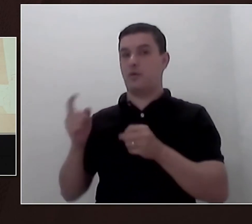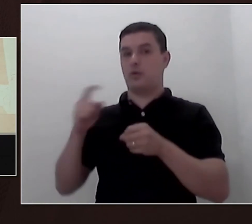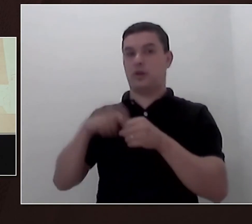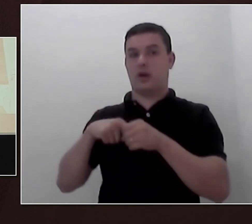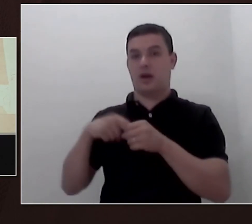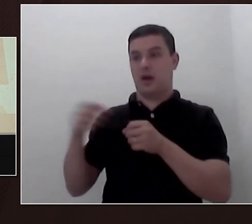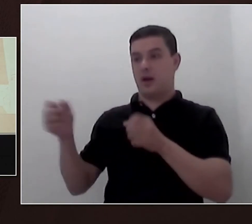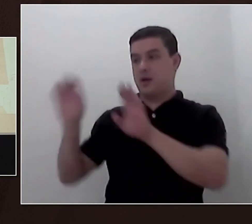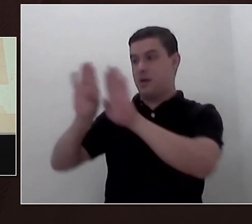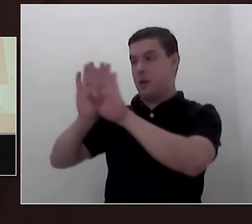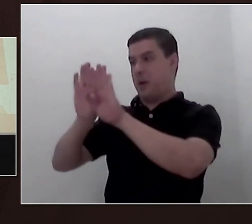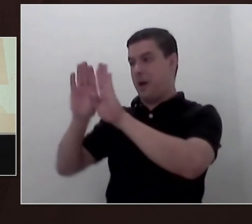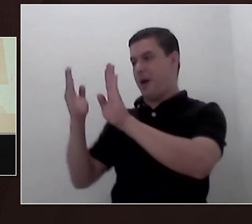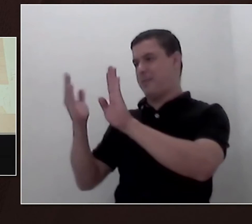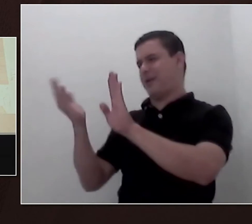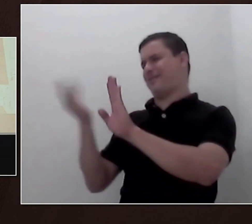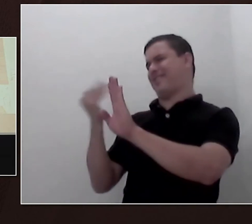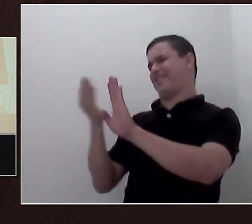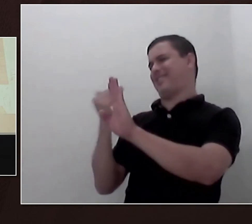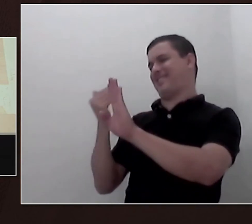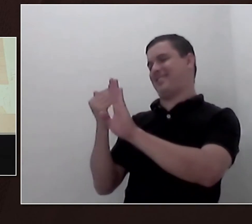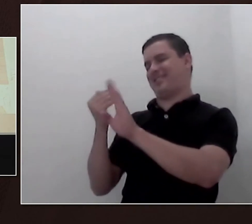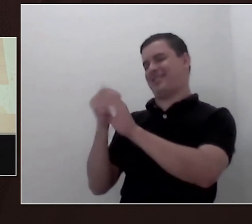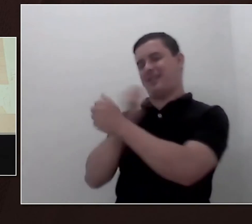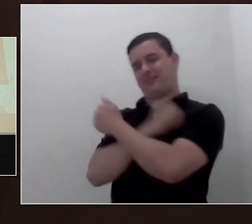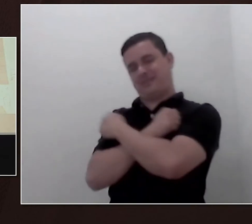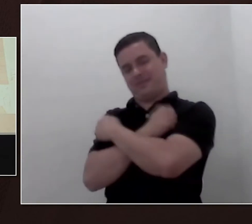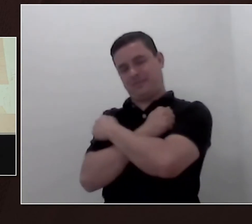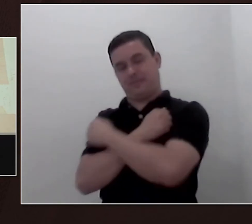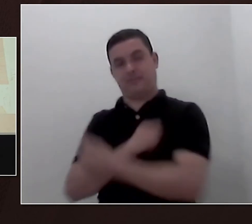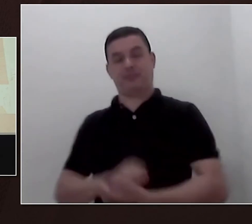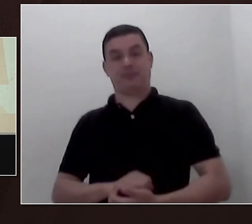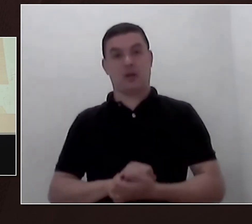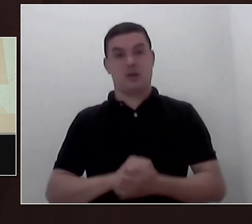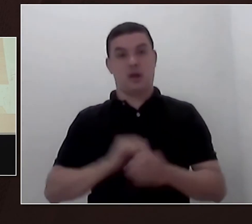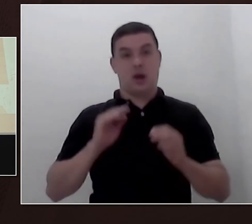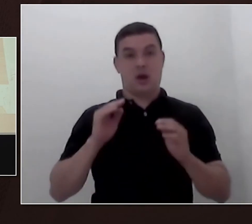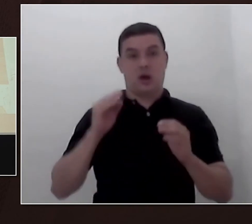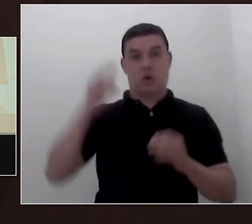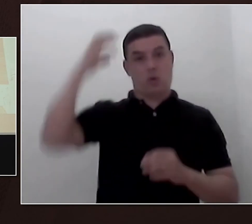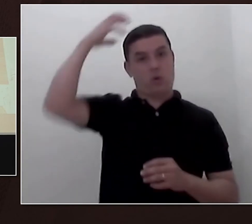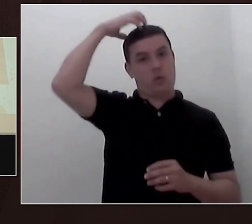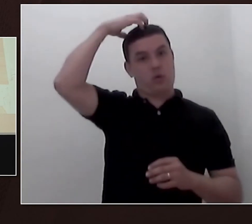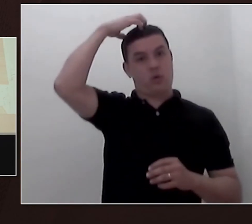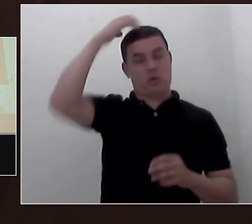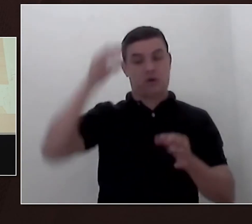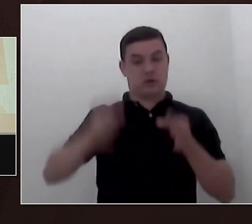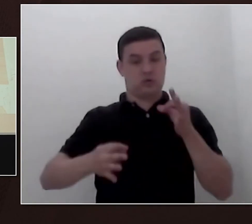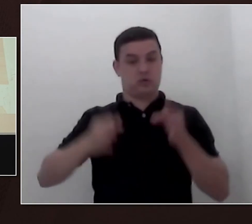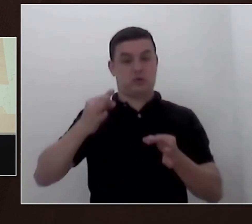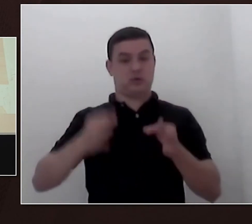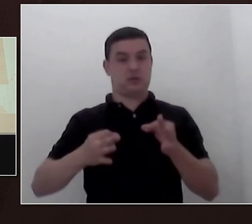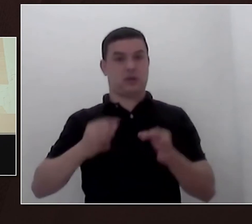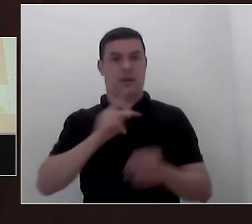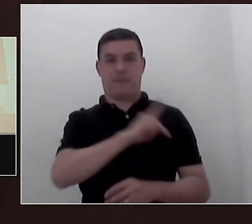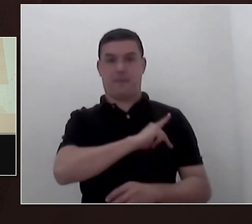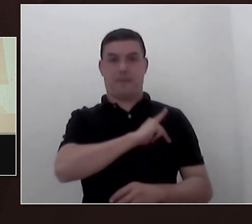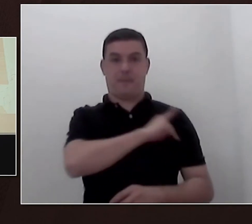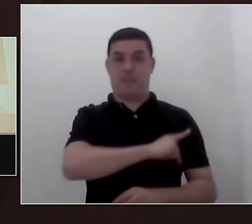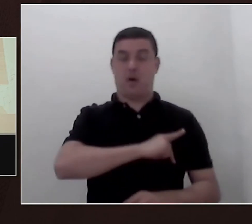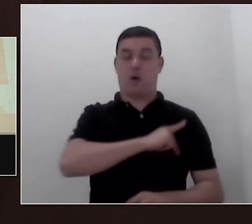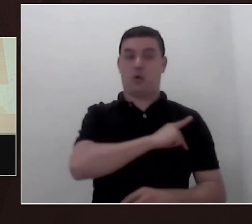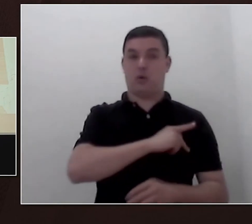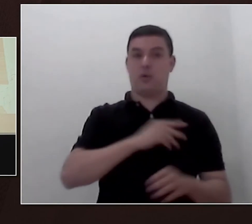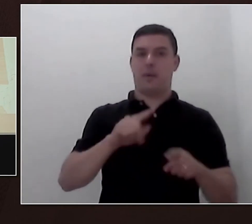ser esse. Por isso que o Paulo fala, a coroa da justiça não é dada só a mim, mas a todos os que amam a